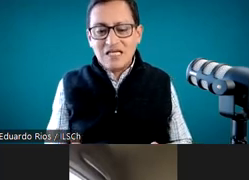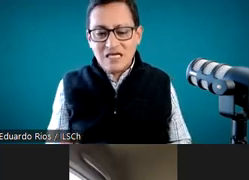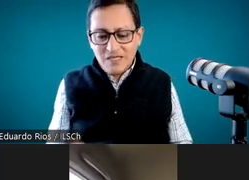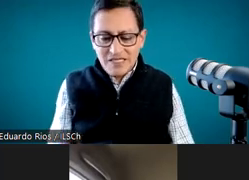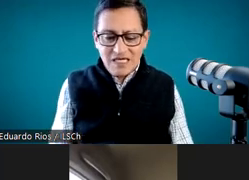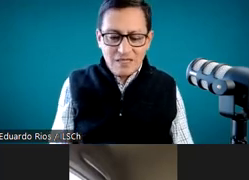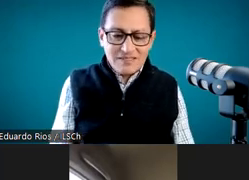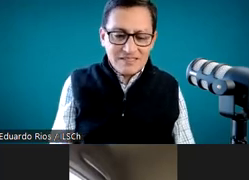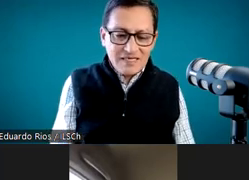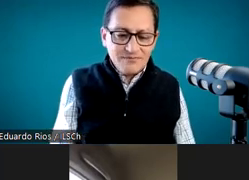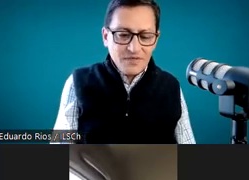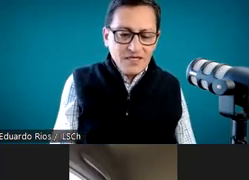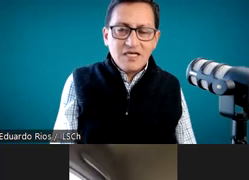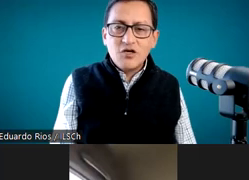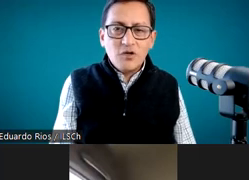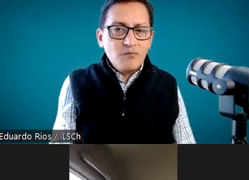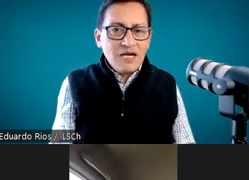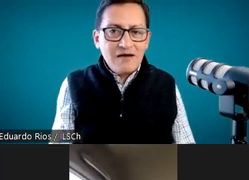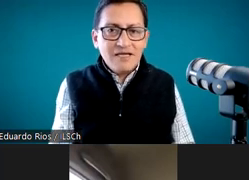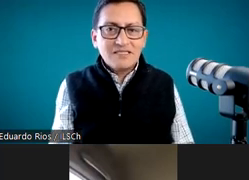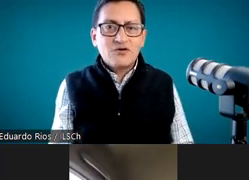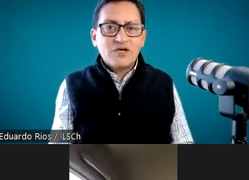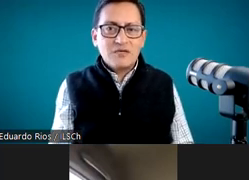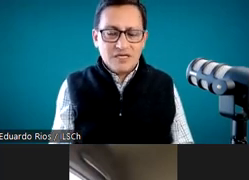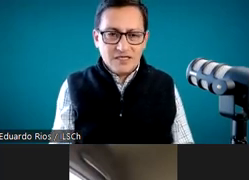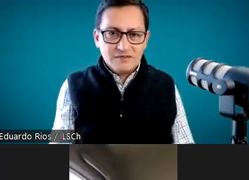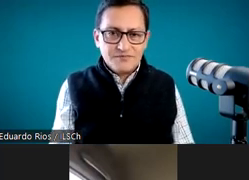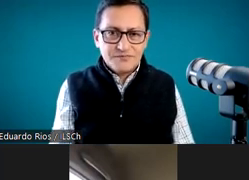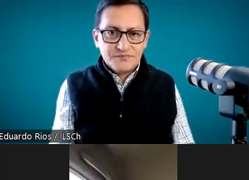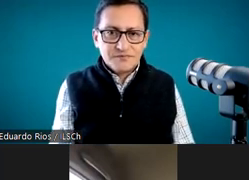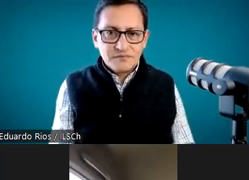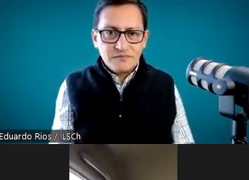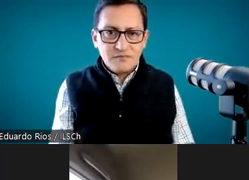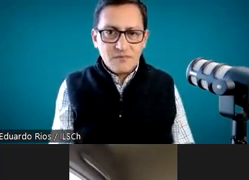importante aprender a pensar no en palabras, sino en imágenes.